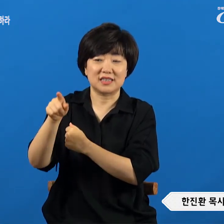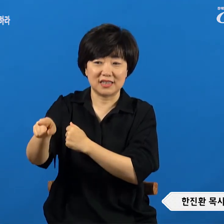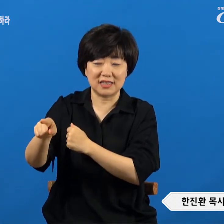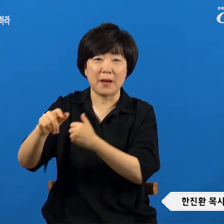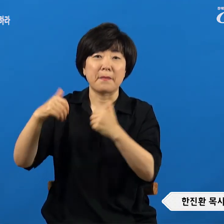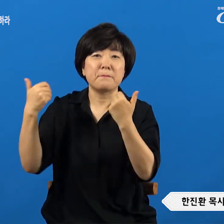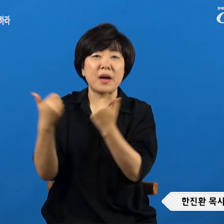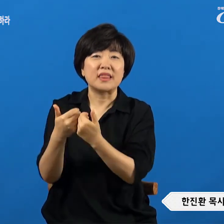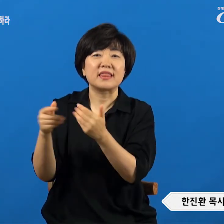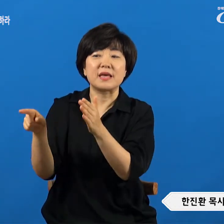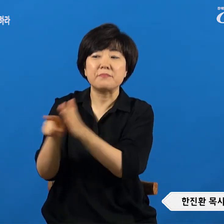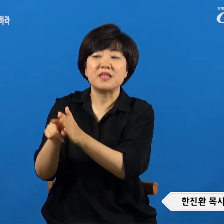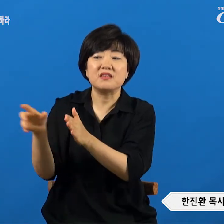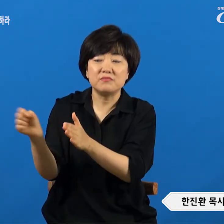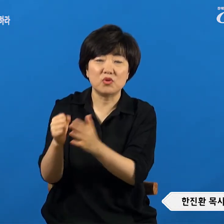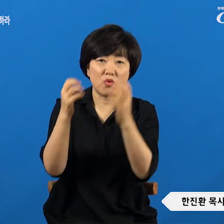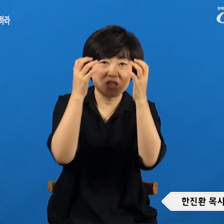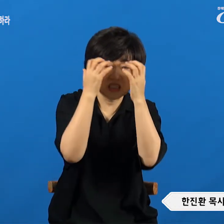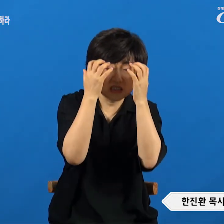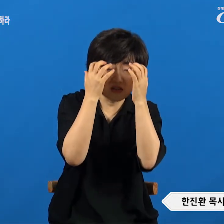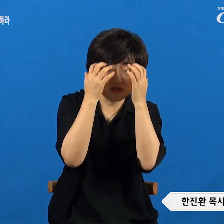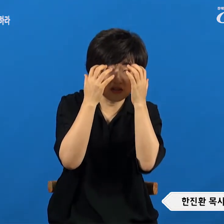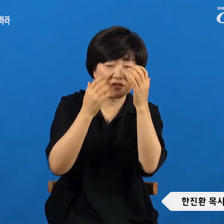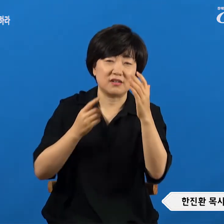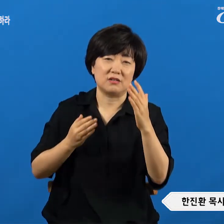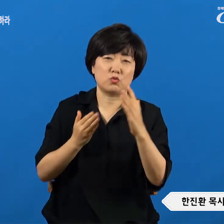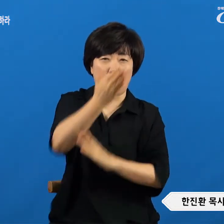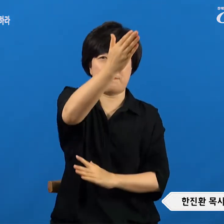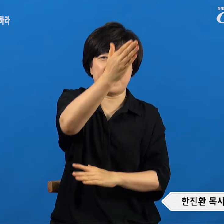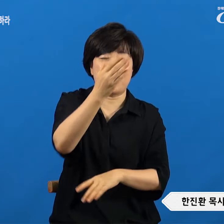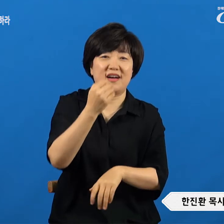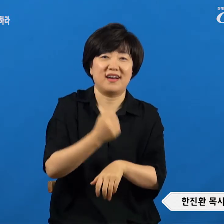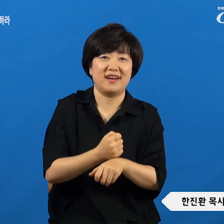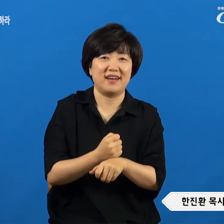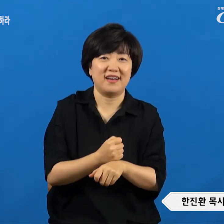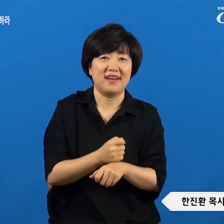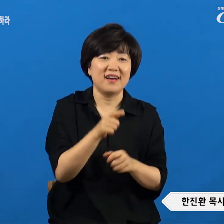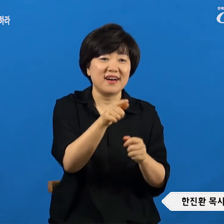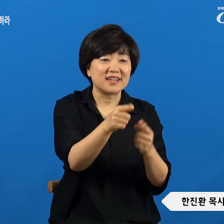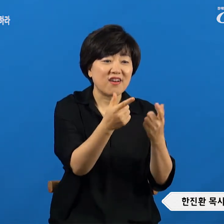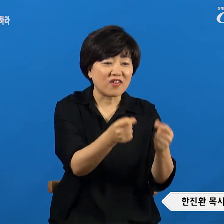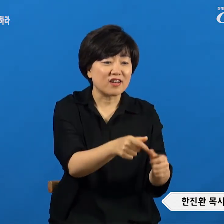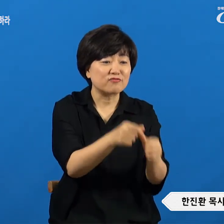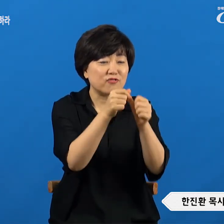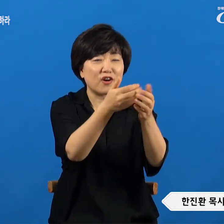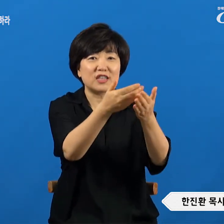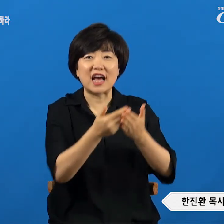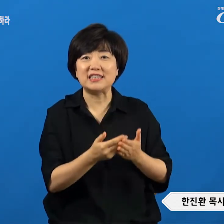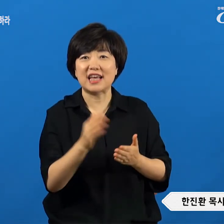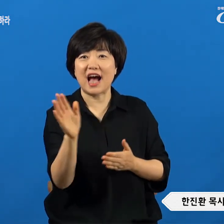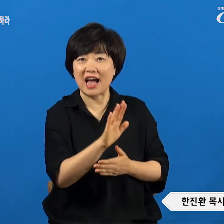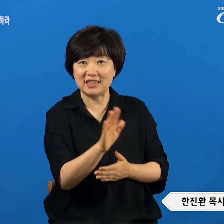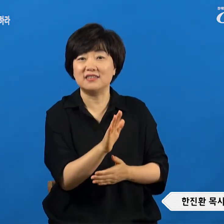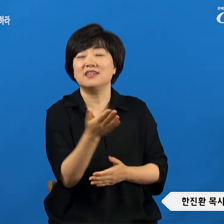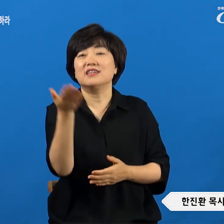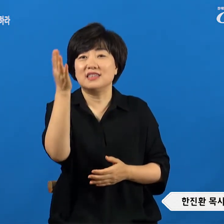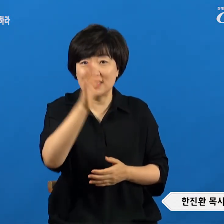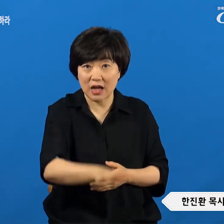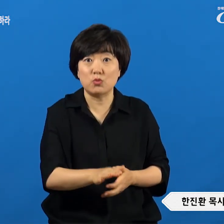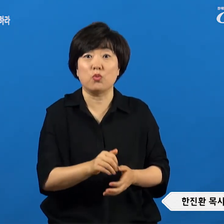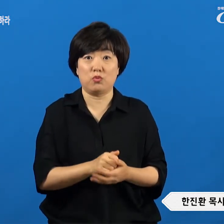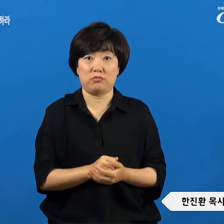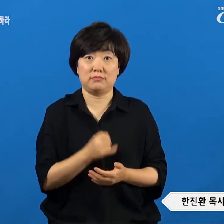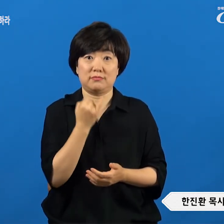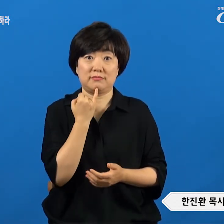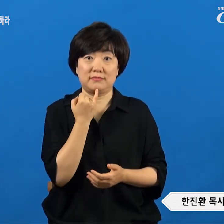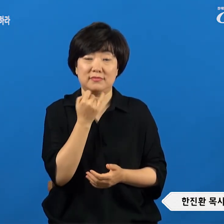믿음으로 시련을 돌파했습니다. 그리 아니하실지라도가 중요합니다. 만약에 그게